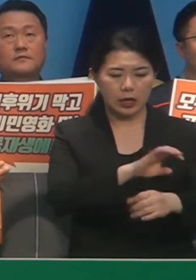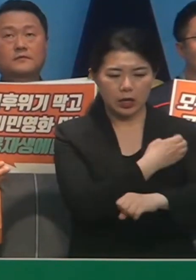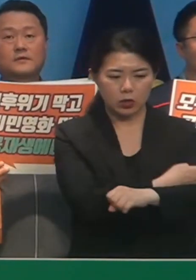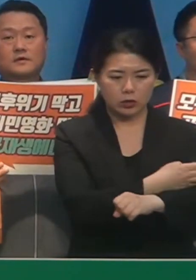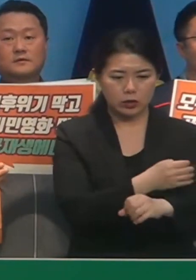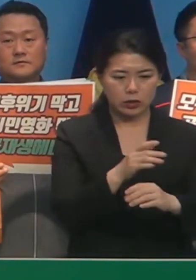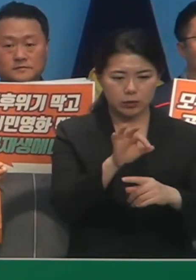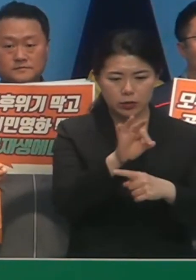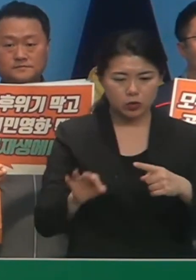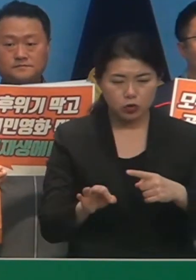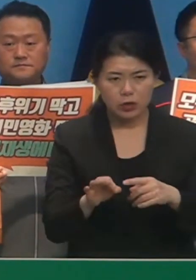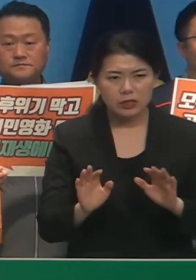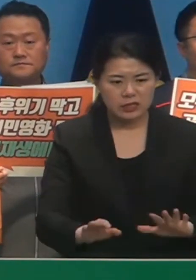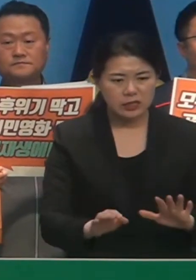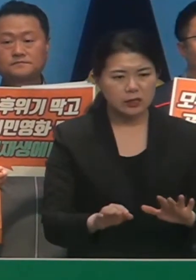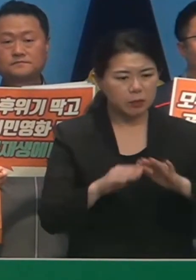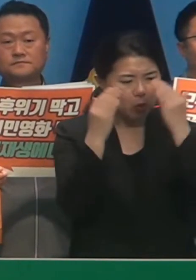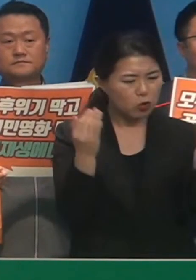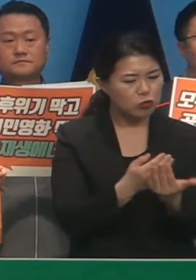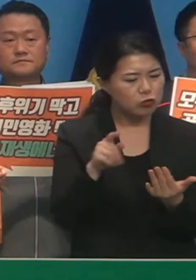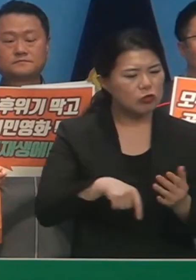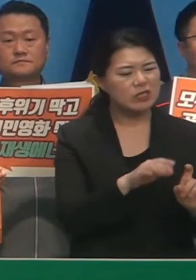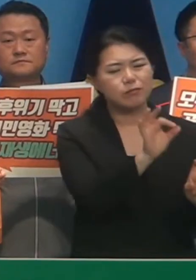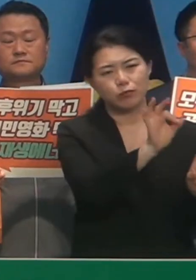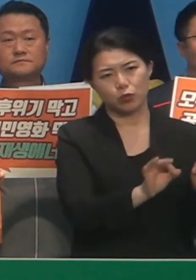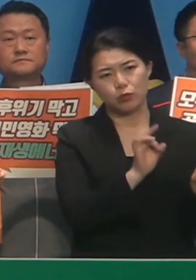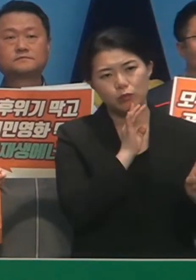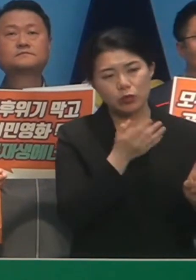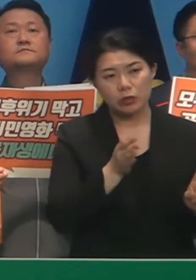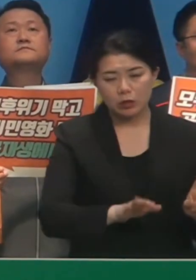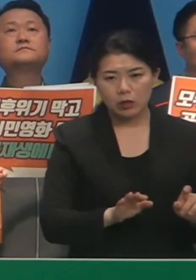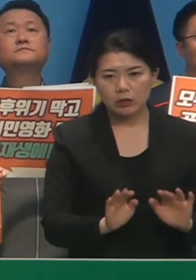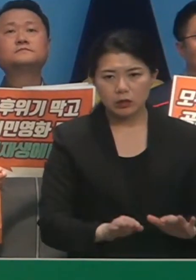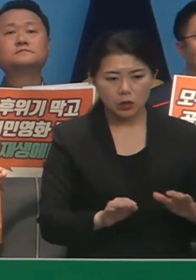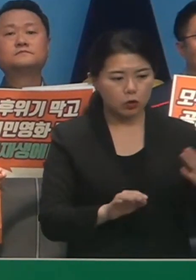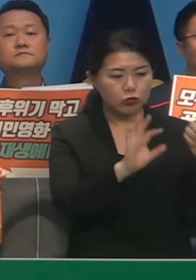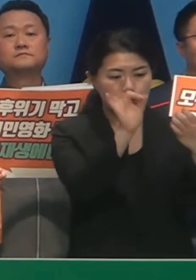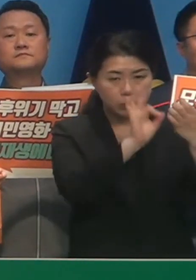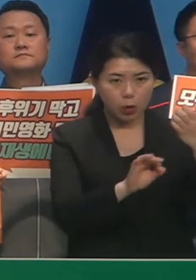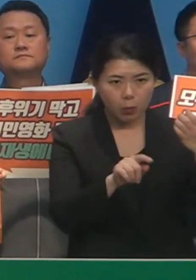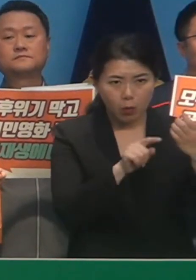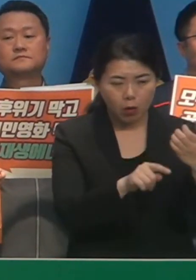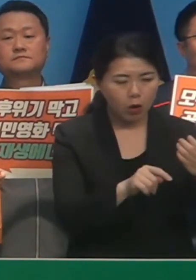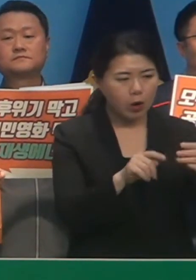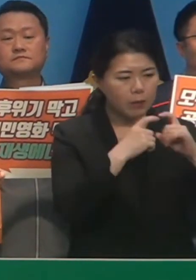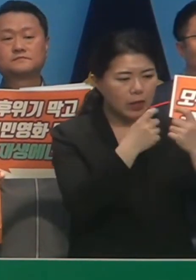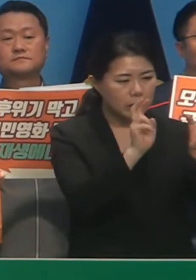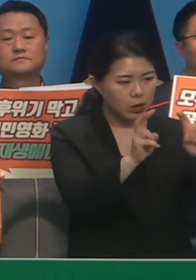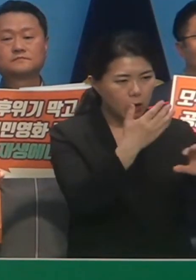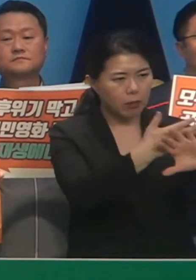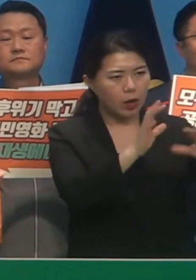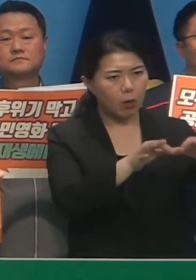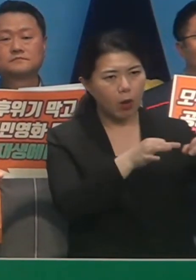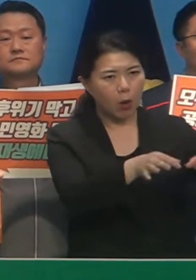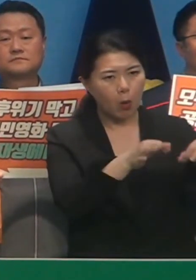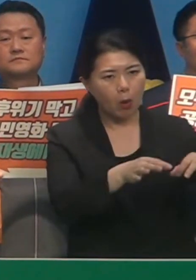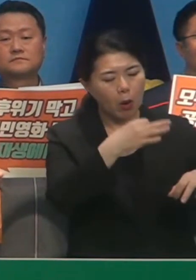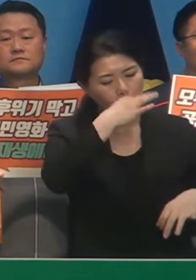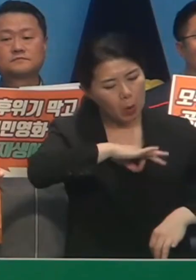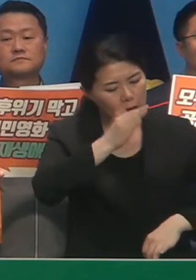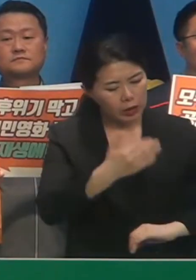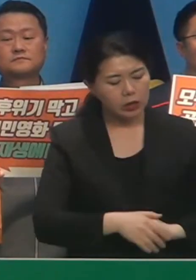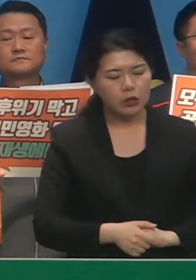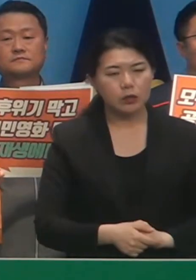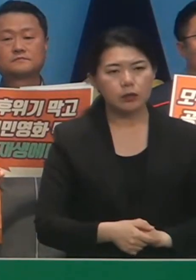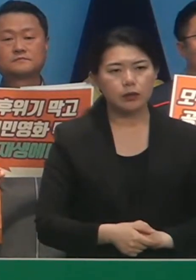재생에너지 비중은 아직 전체 10%에 불과한데 이마저도 이 중 90%는 민간 기업과 해외 자본의 수익 사업이